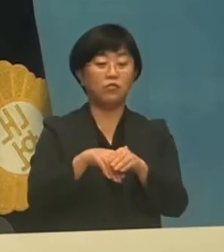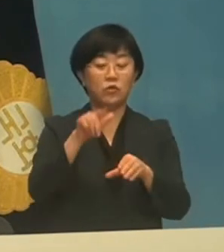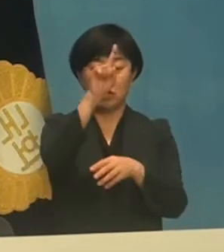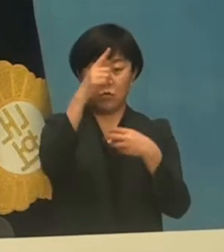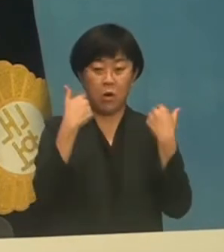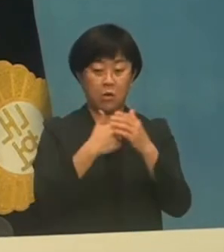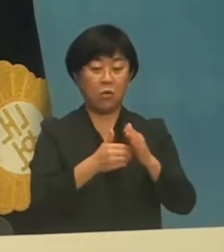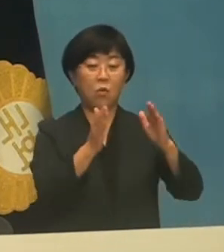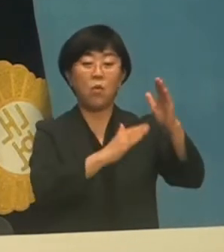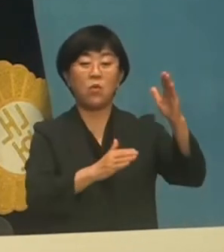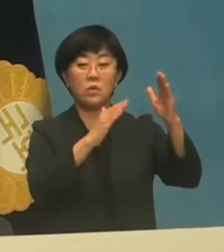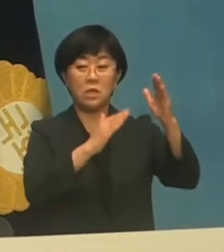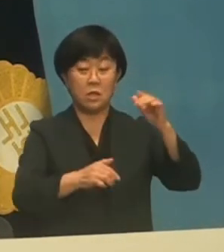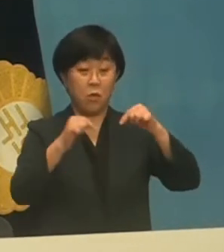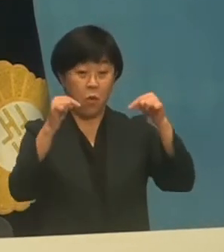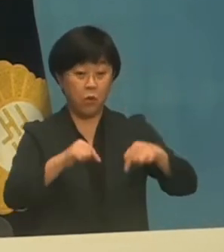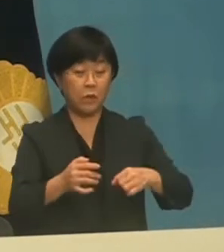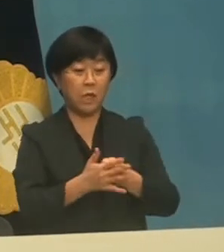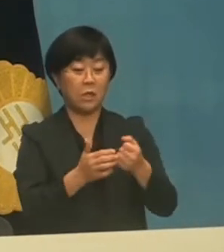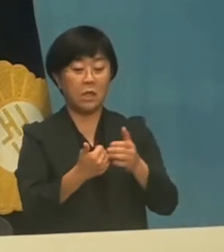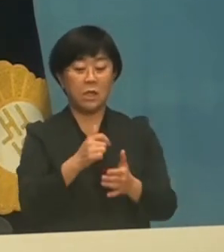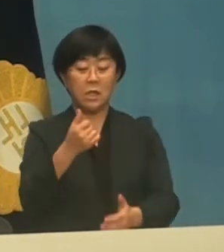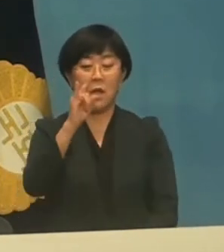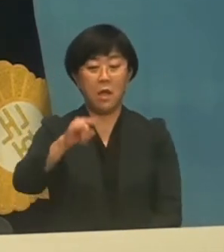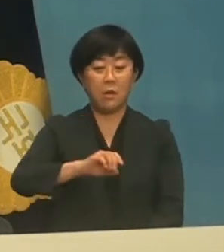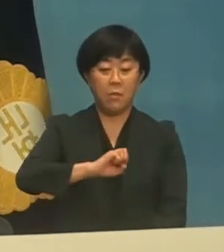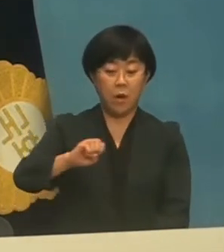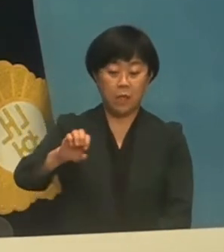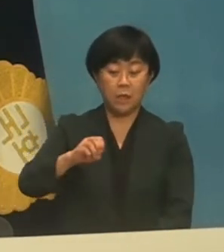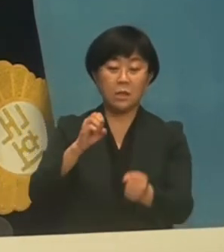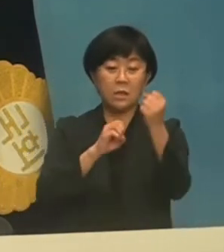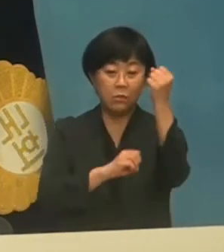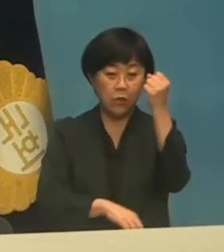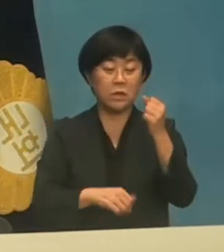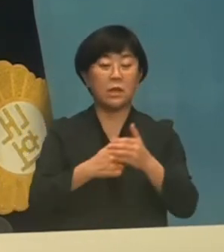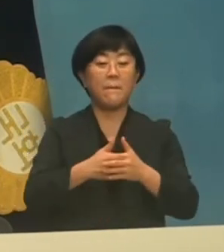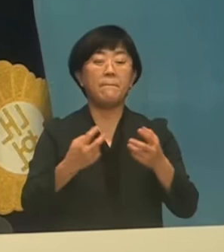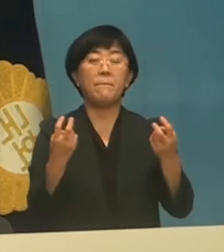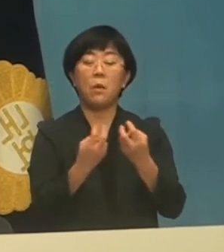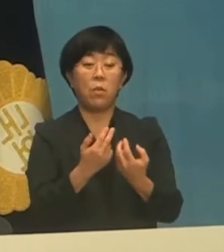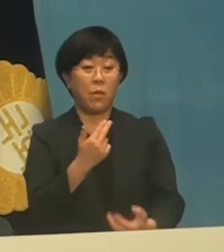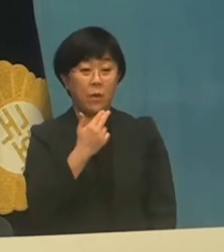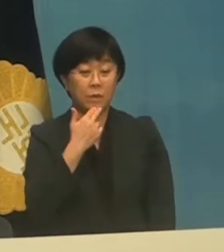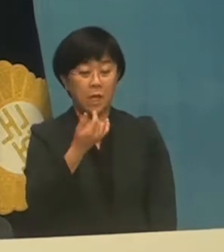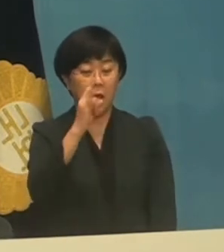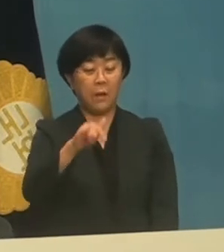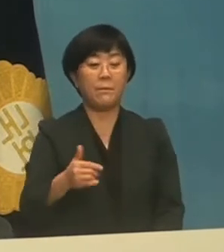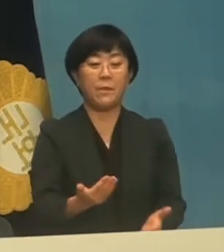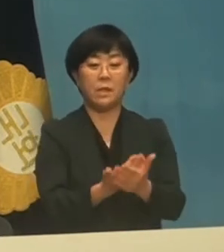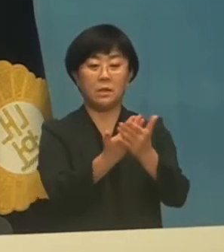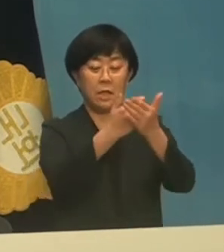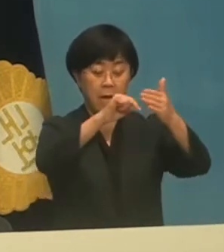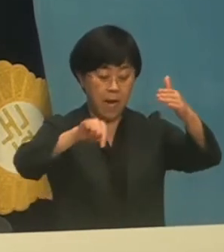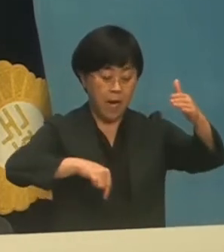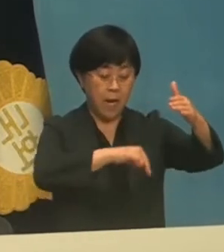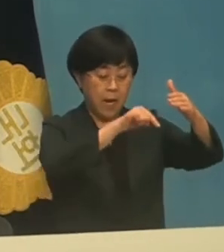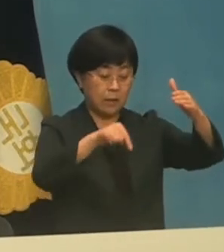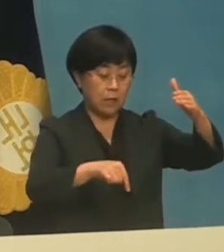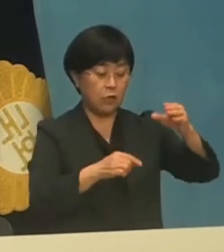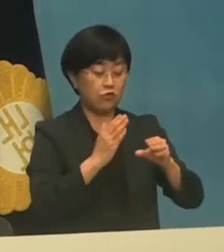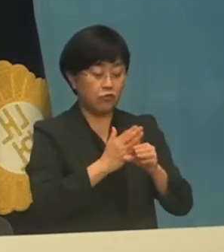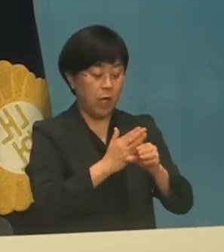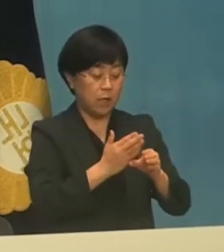진행된 공론화는 고준위 핵폐기물 처분의 근본적인 해결 방안을 제쳐둔 채 핵발전소 부지 안에 사실상의 중간